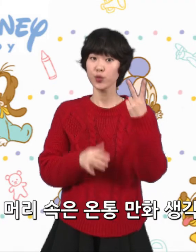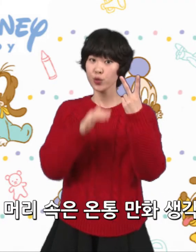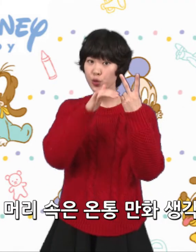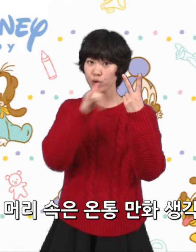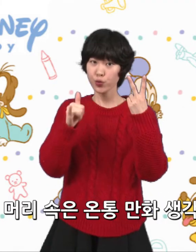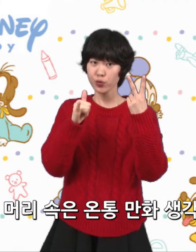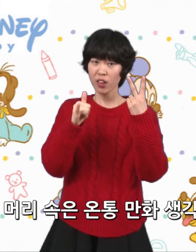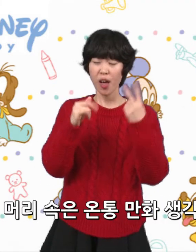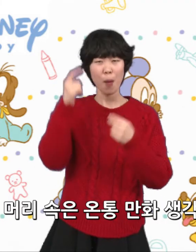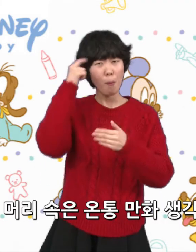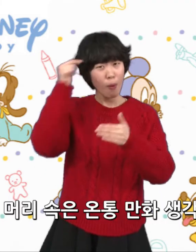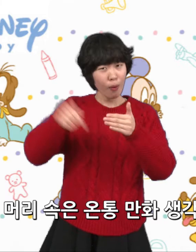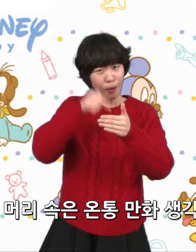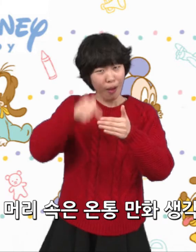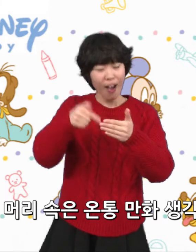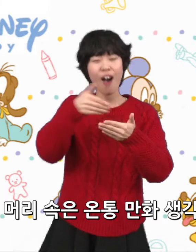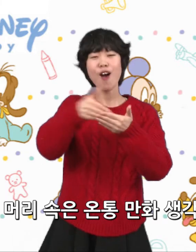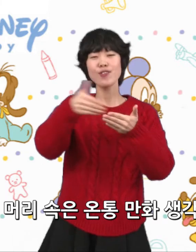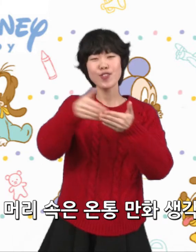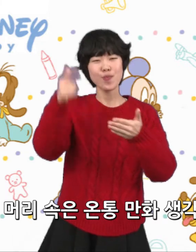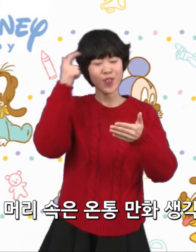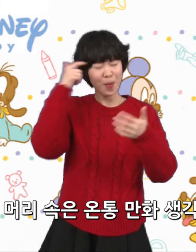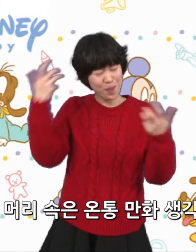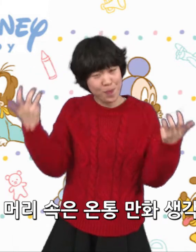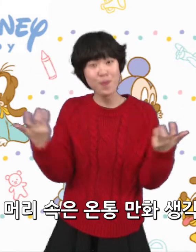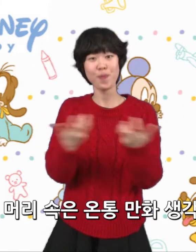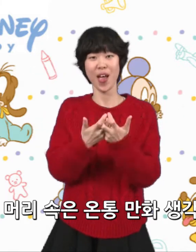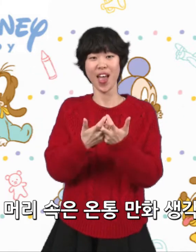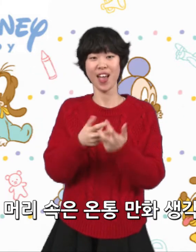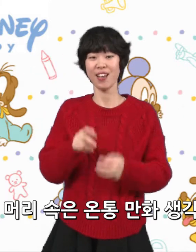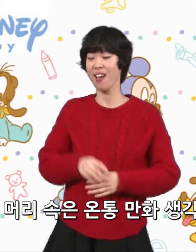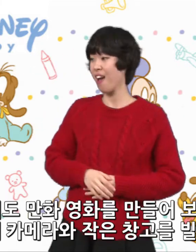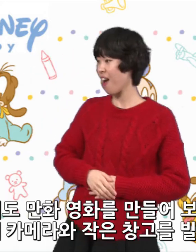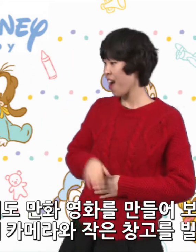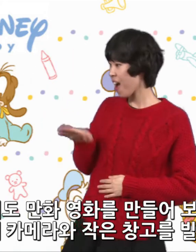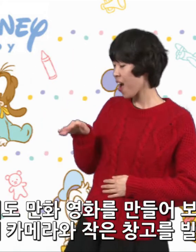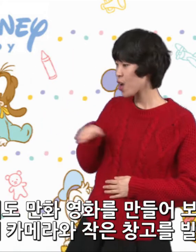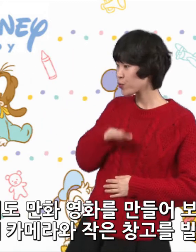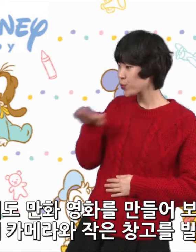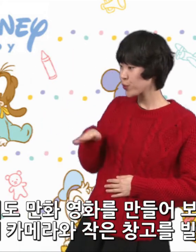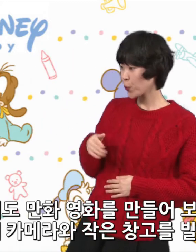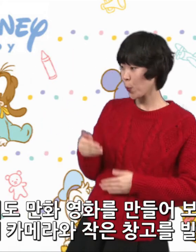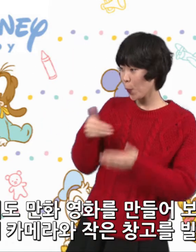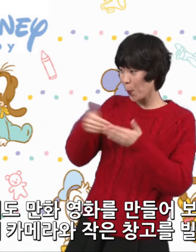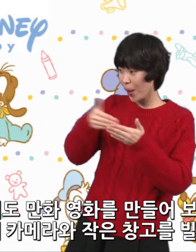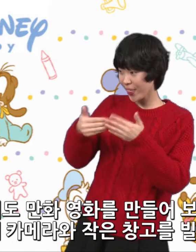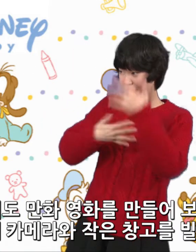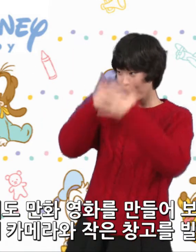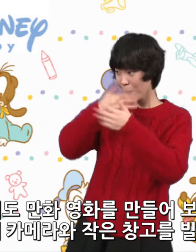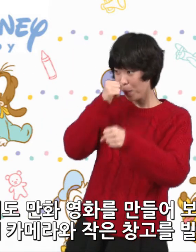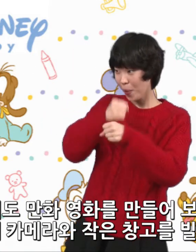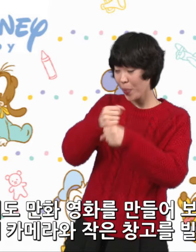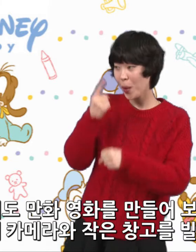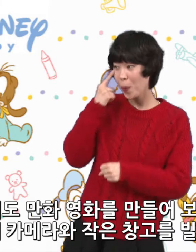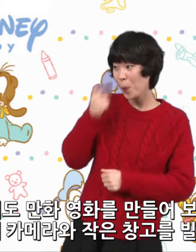두 사람의 머릿속은 온통 만화 생각뿐이었어요. 앱, 우리도 만화 영화를 만들어 보지